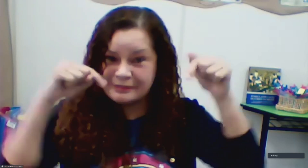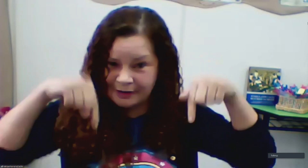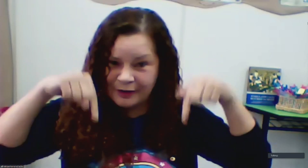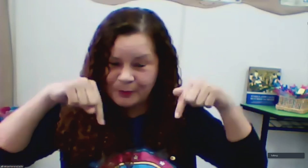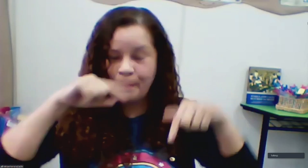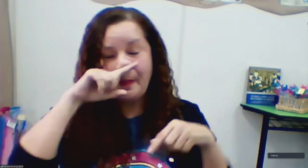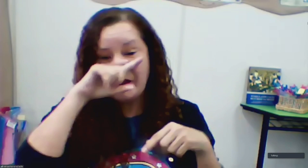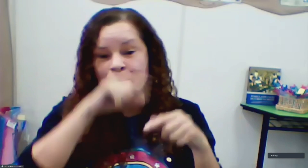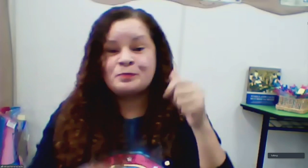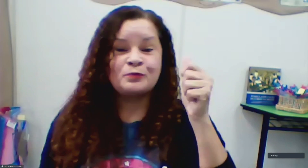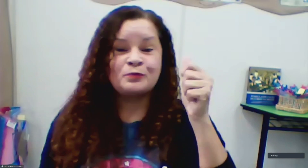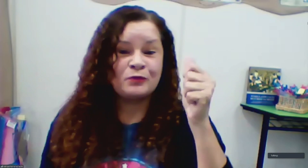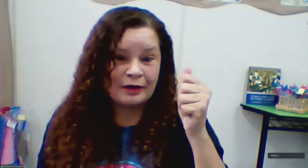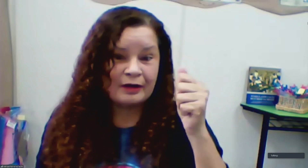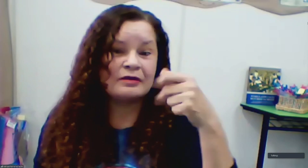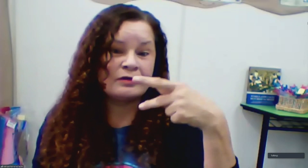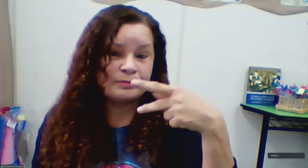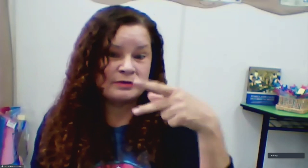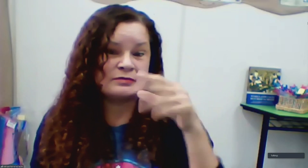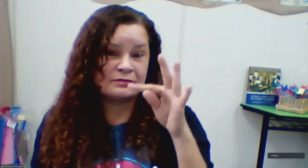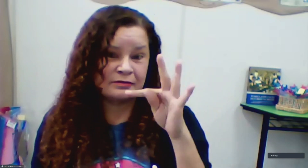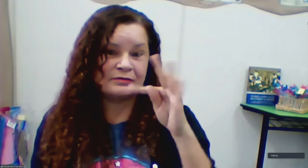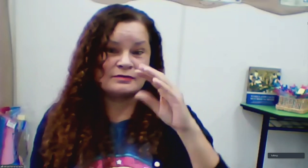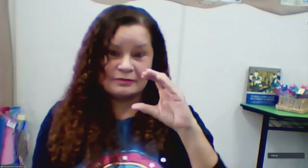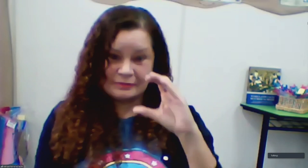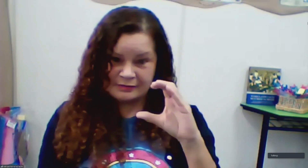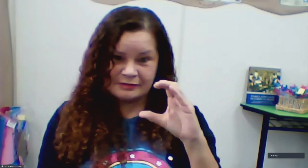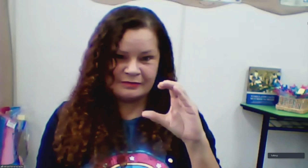Então, o grupo de